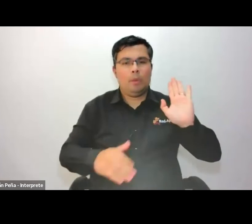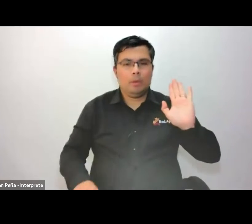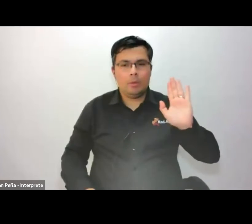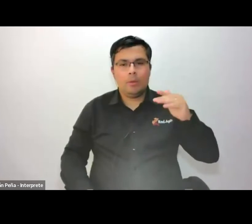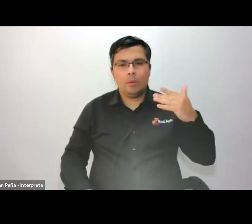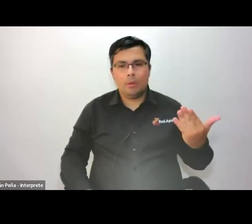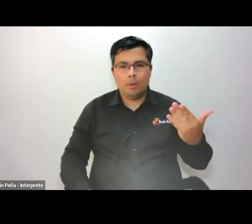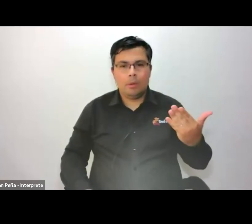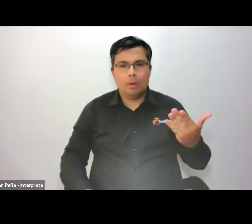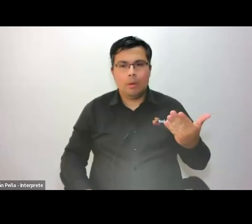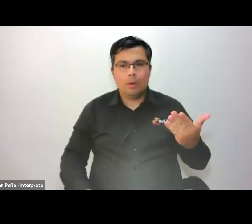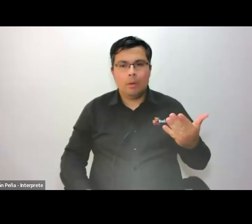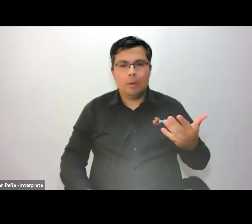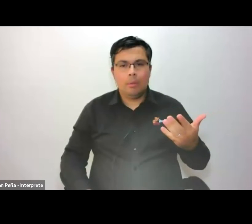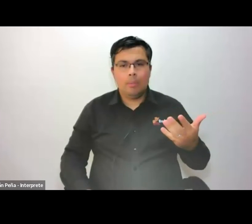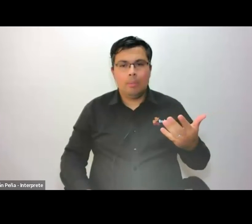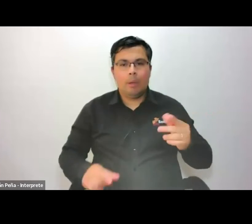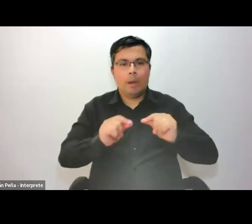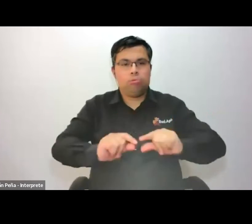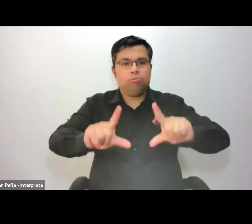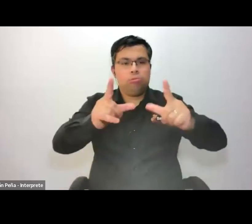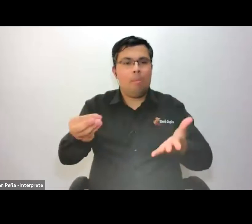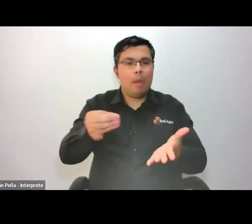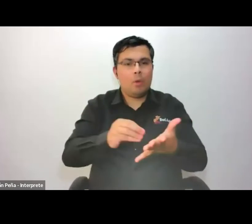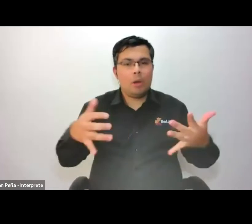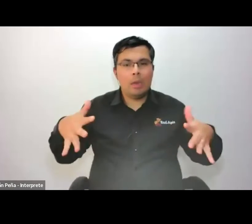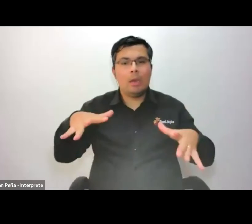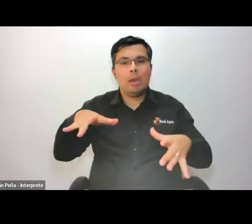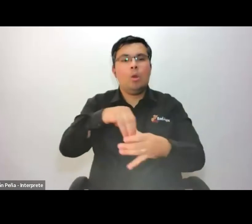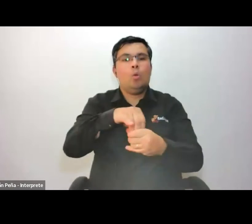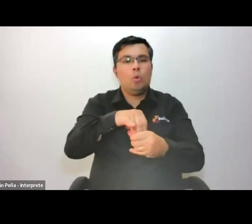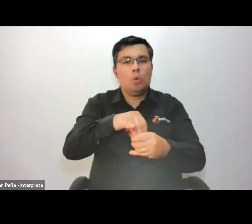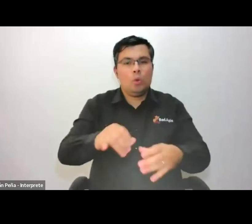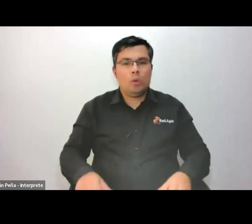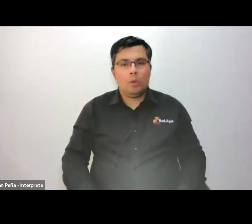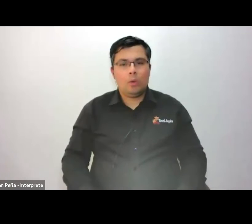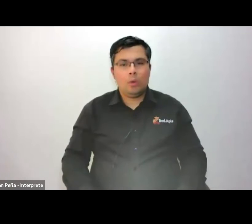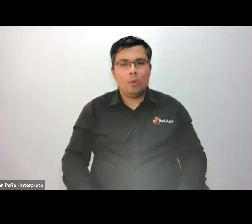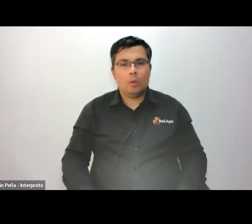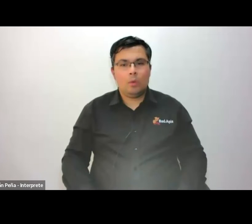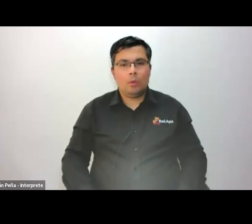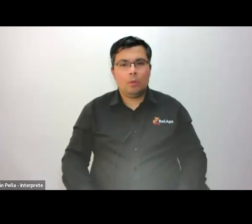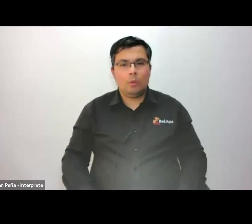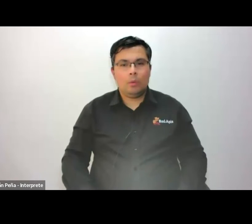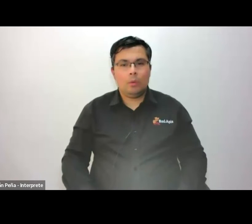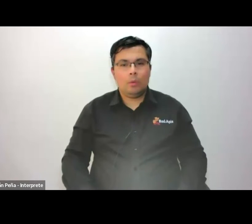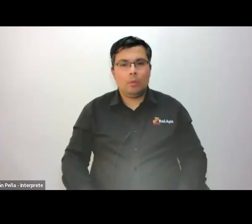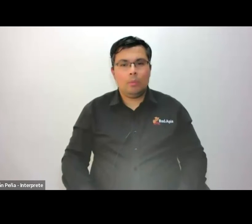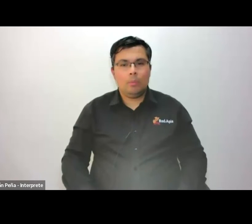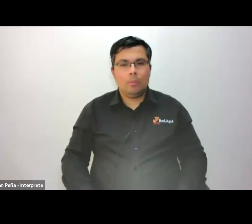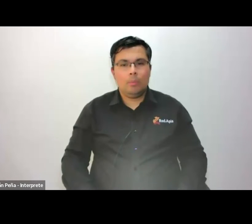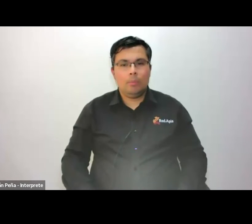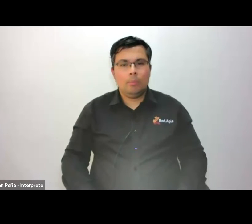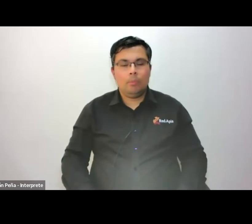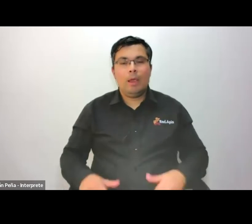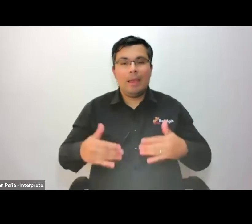bienestar para párvulos estudiantes autistas, ¿no? Respecto, en ese sentido, ¿no?, en términos de qué